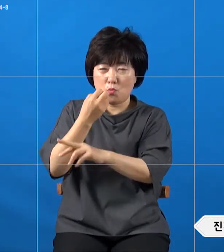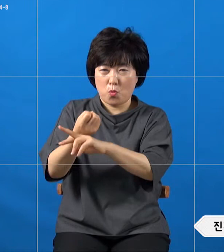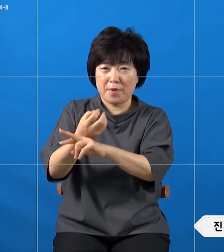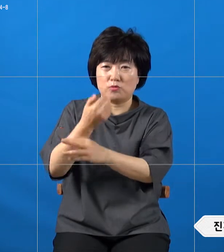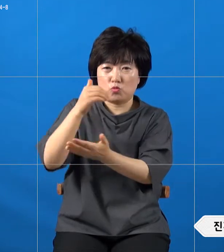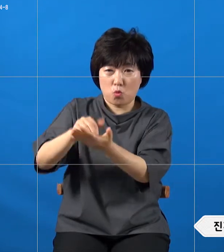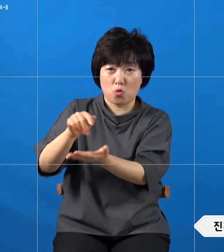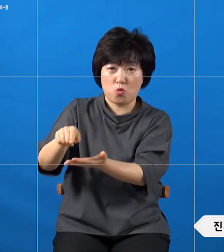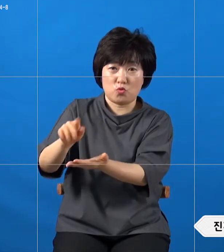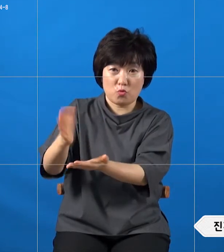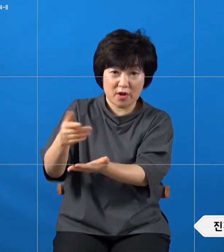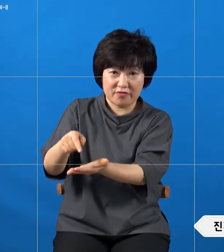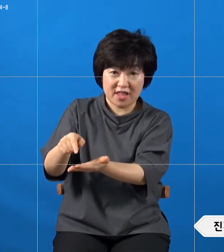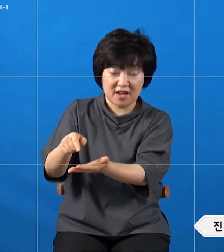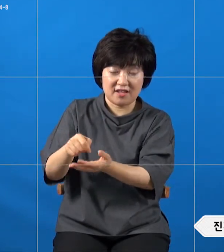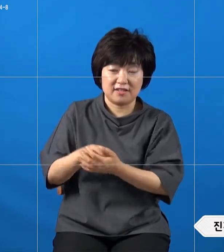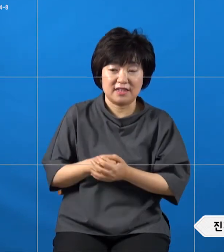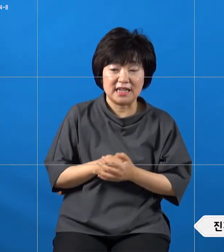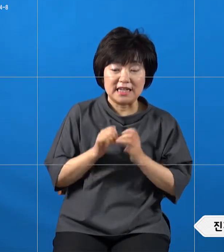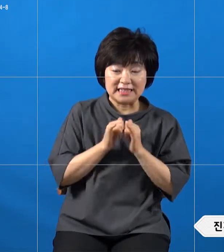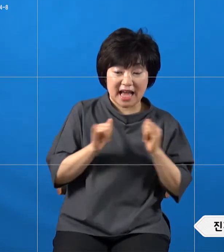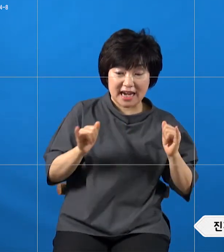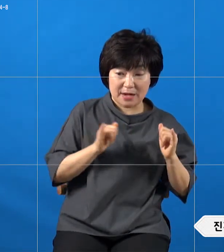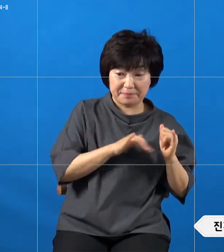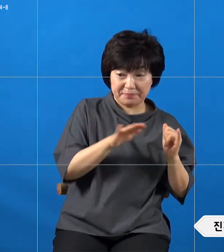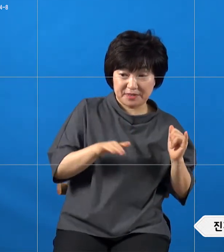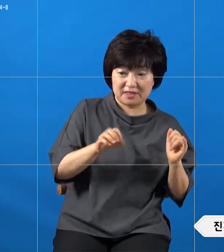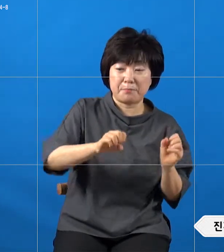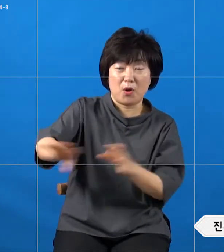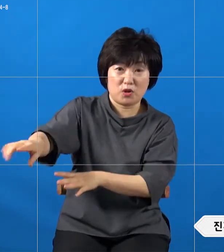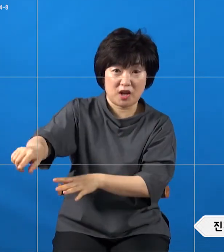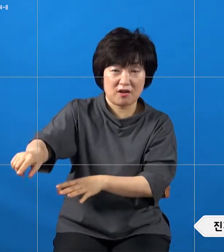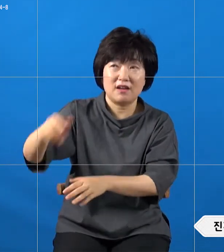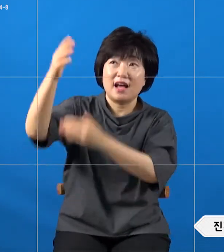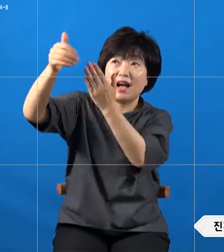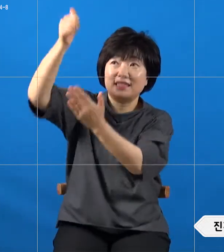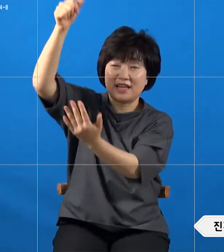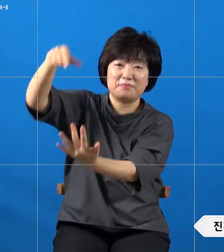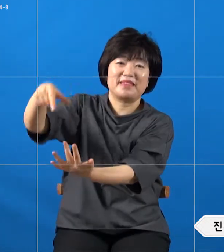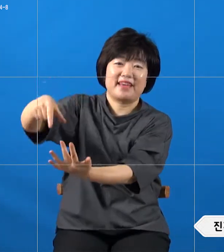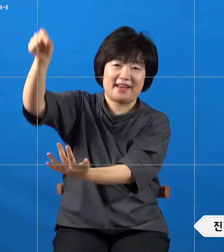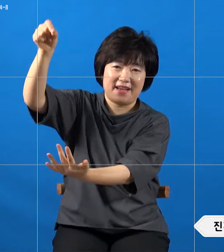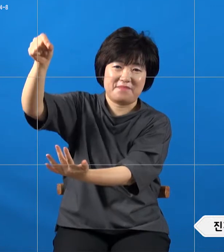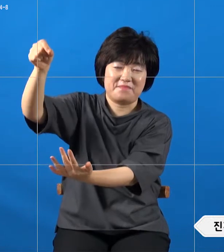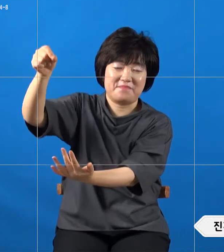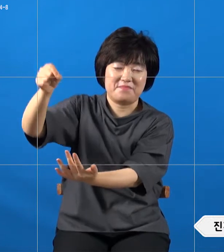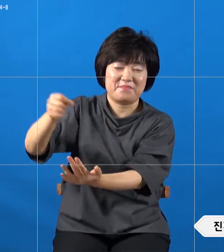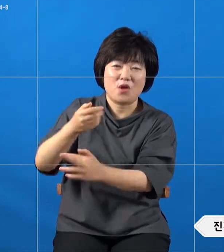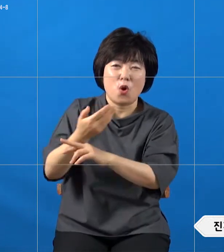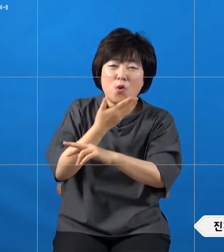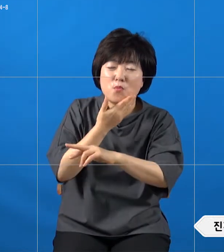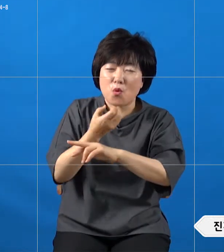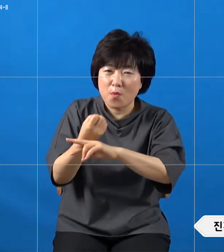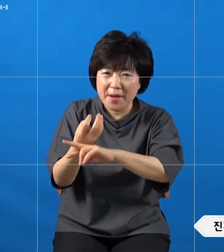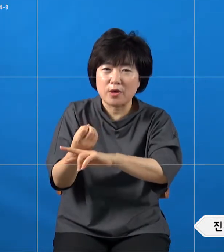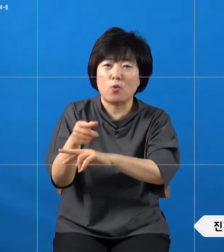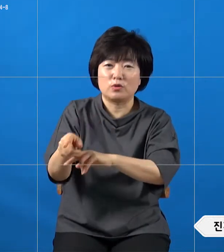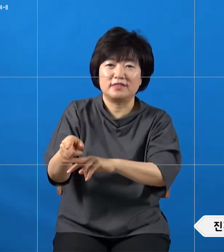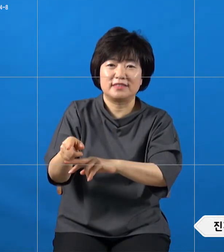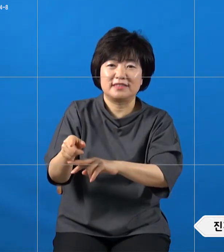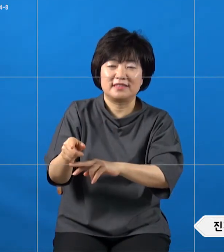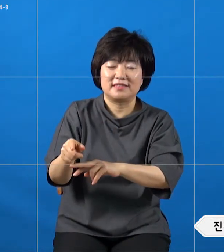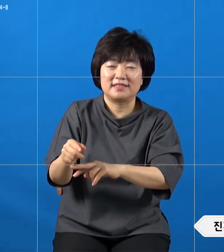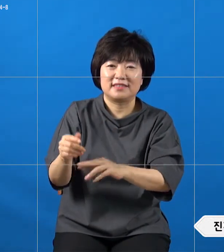4절에 다시 하십니다. 사람에게는 버림바가 되었으나 하나님께는 택하심을 입은 보배로운